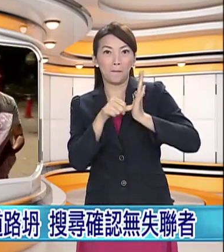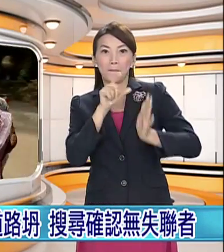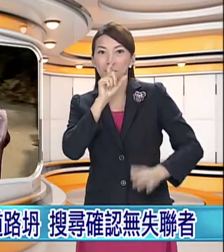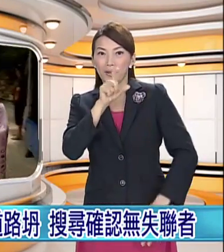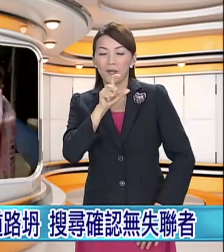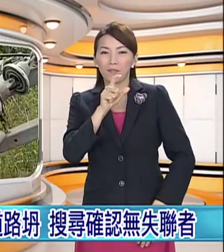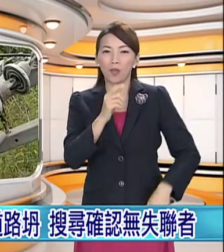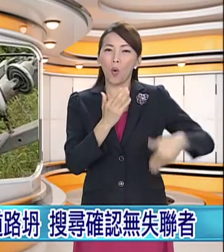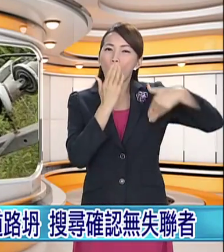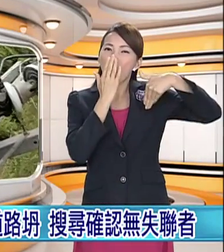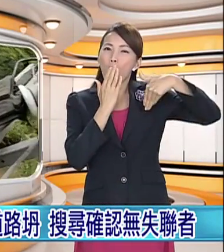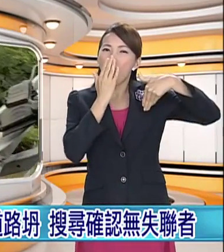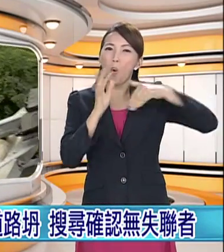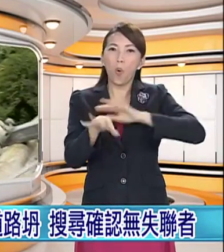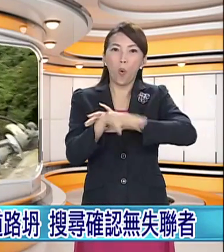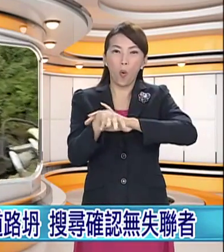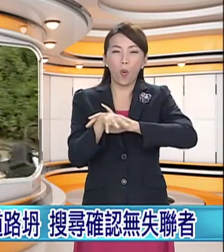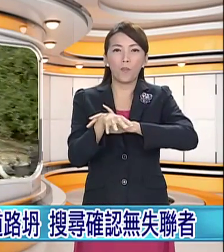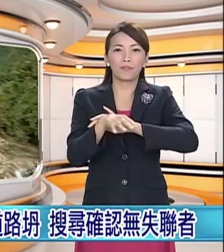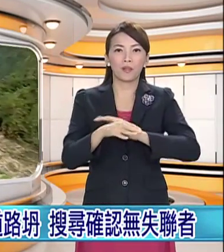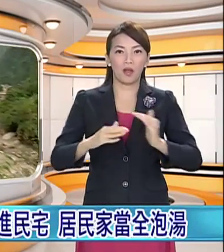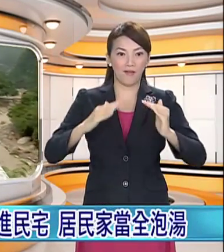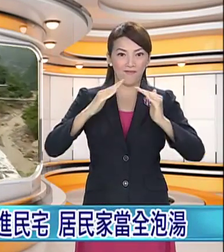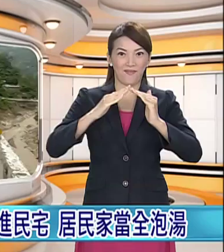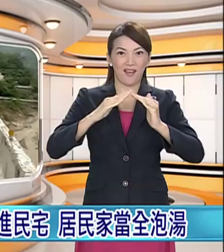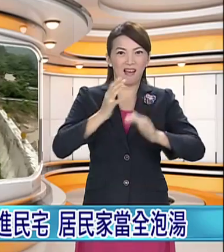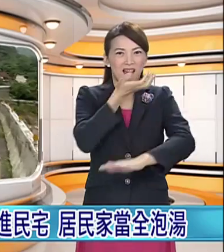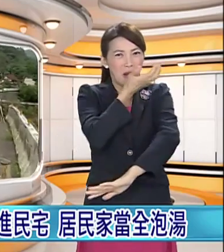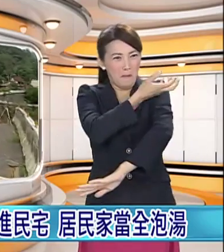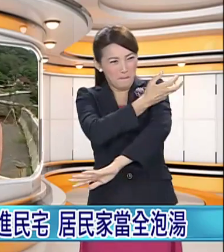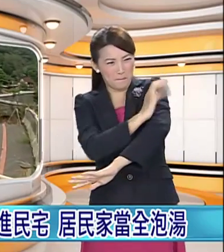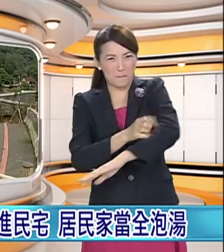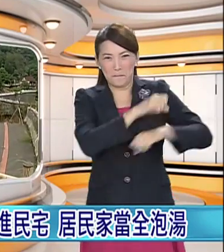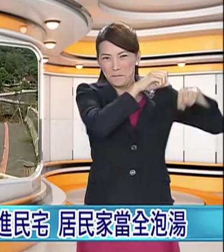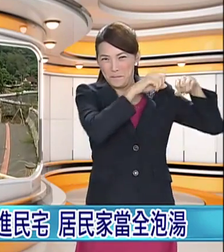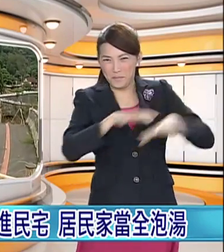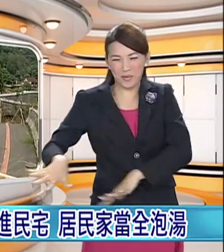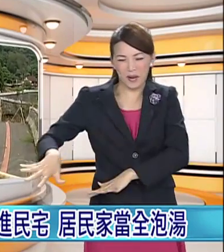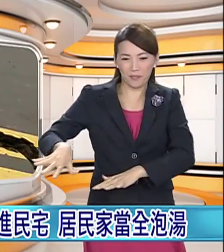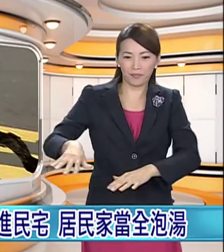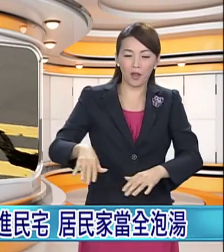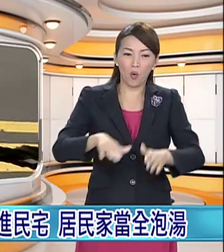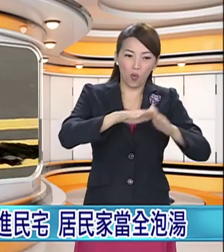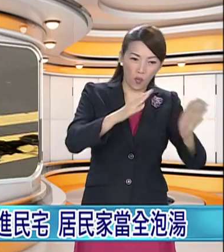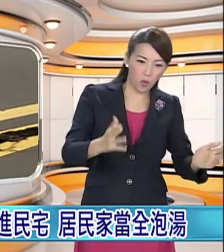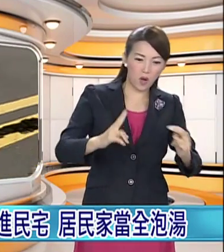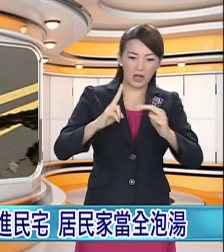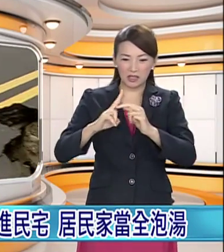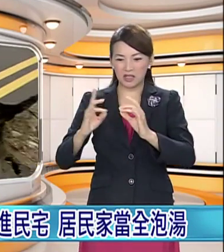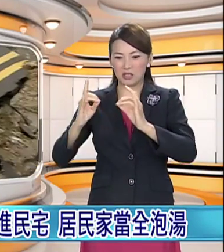游的熊空土石是冲进了民宅，家里的家当都全部泡了